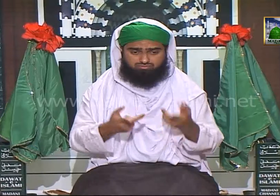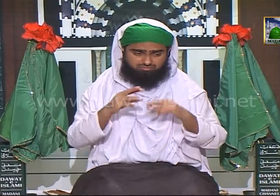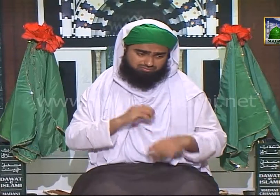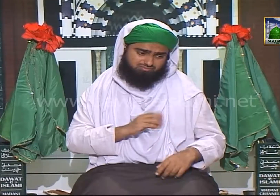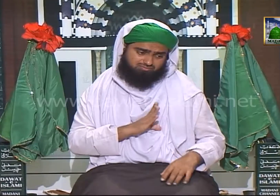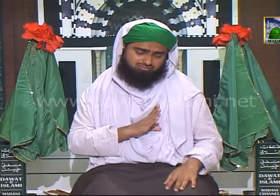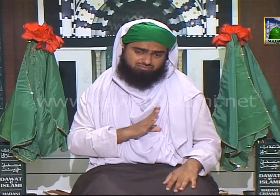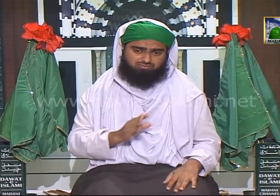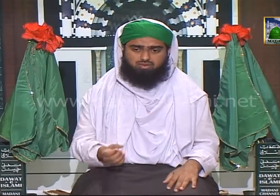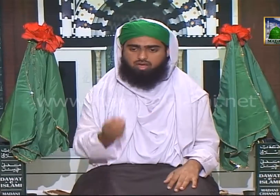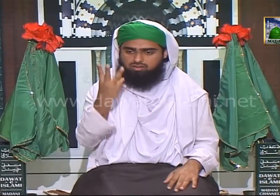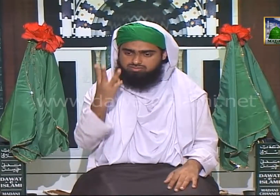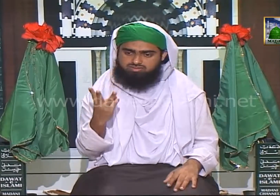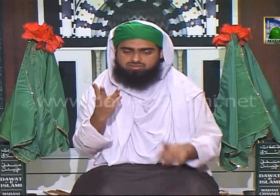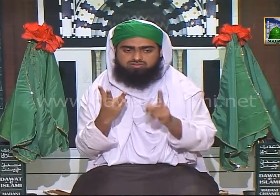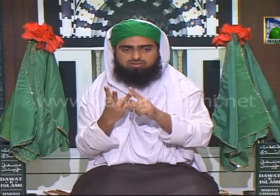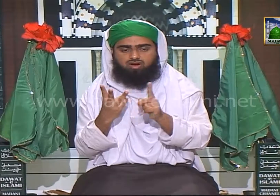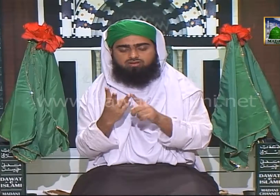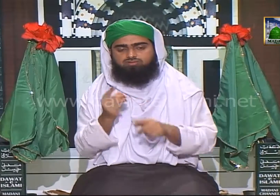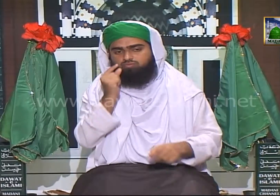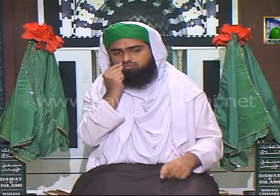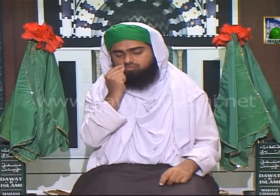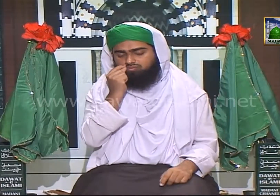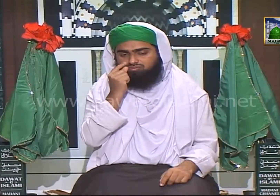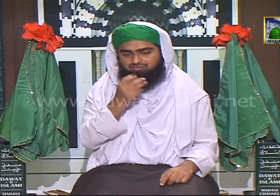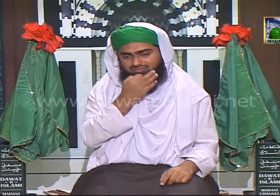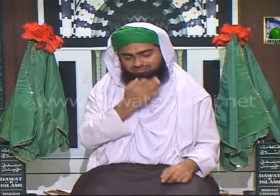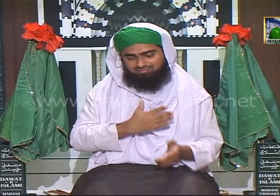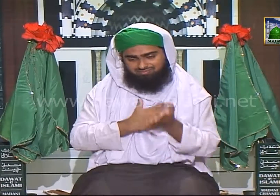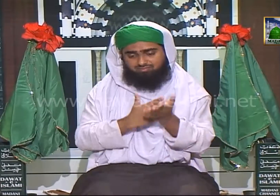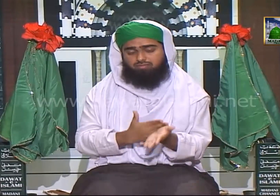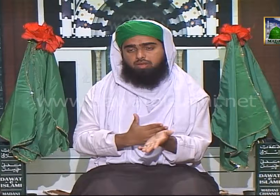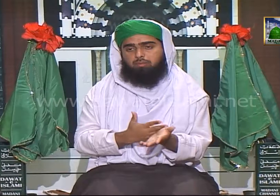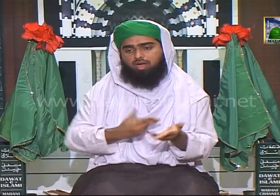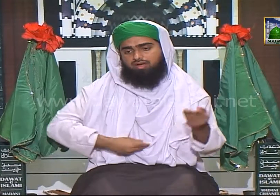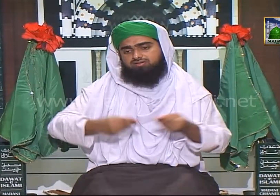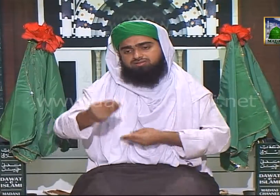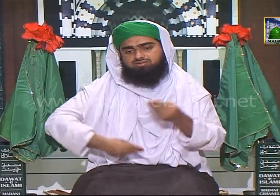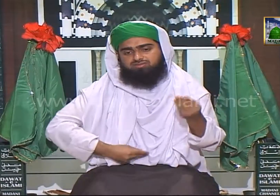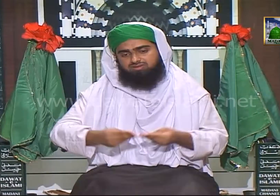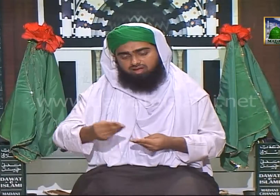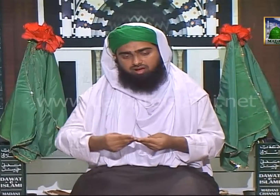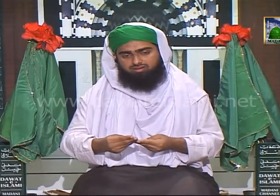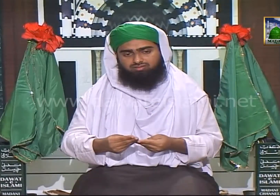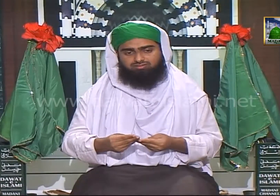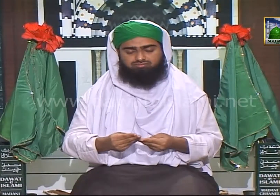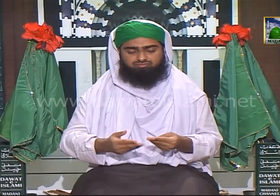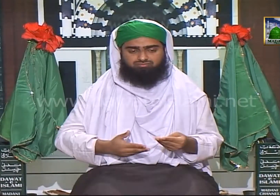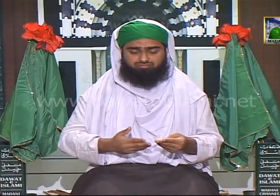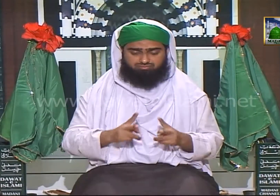پڑ جائے گا تو پھر گیا. تو تیسرے کسی شخص نے عرض کیا، یا رسول اللہ صلی اللہ علیہ وسلم، میں تجارت کرتا ہوں. سرکار کی